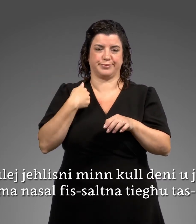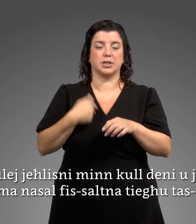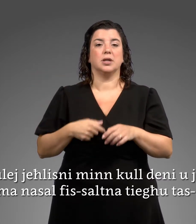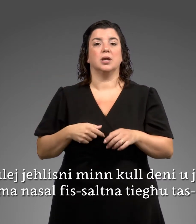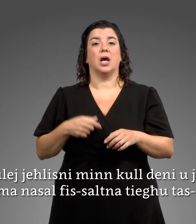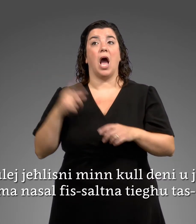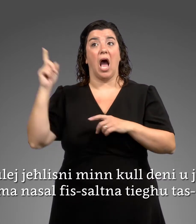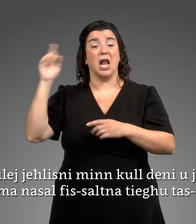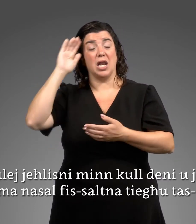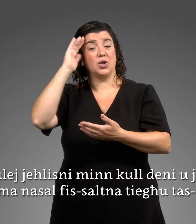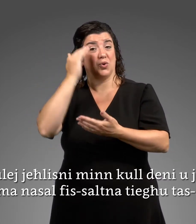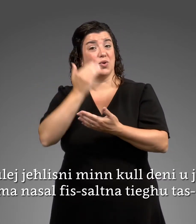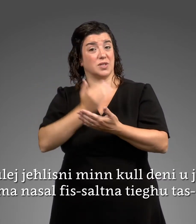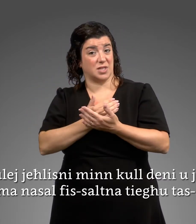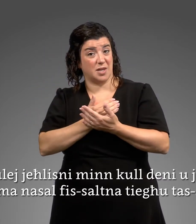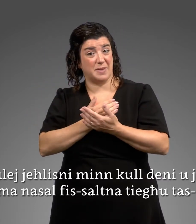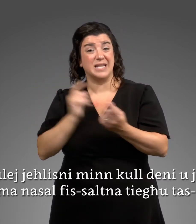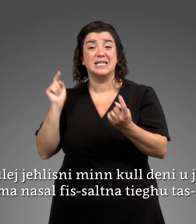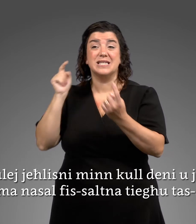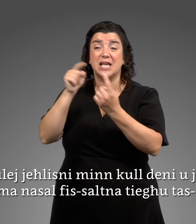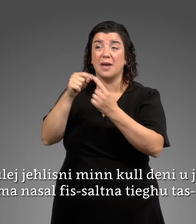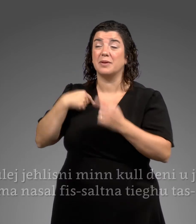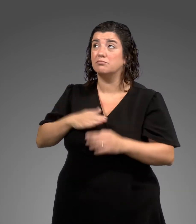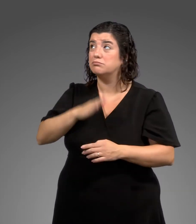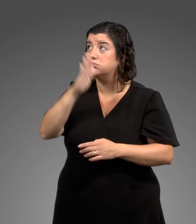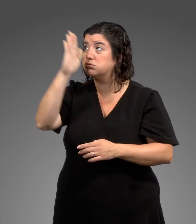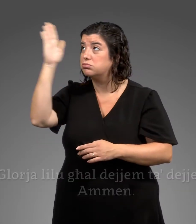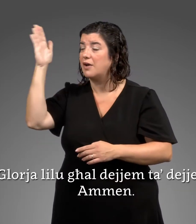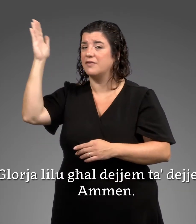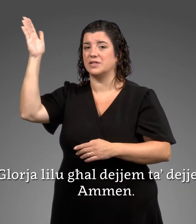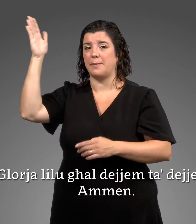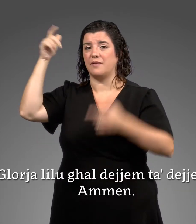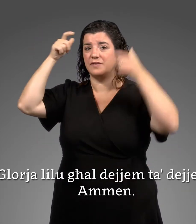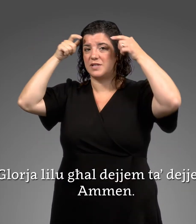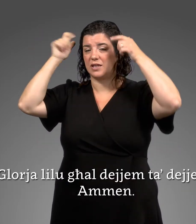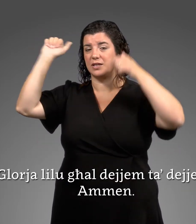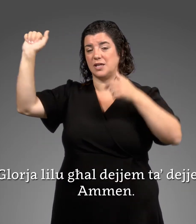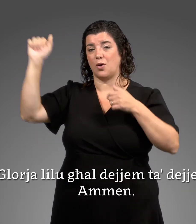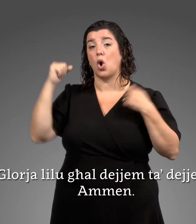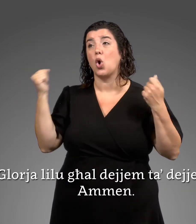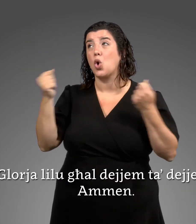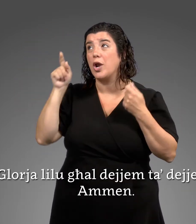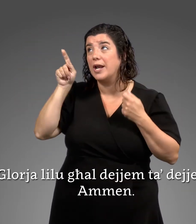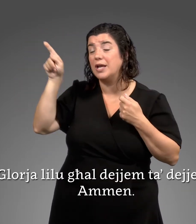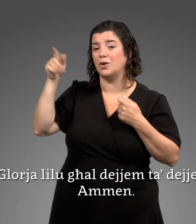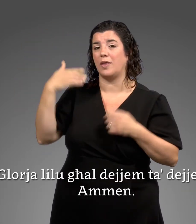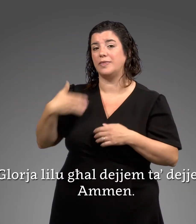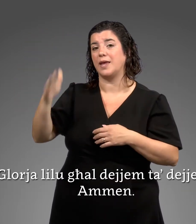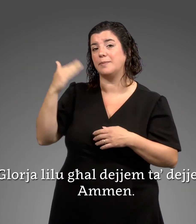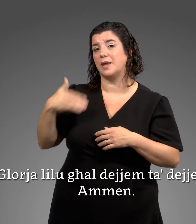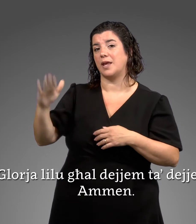Samana sal Fissaltna tiħu ta' s-sema Glorja l-jilu Għal dejjem ta' dejjem